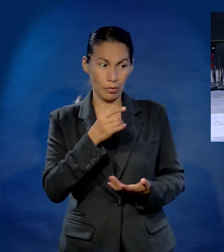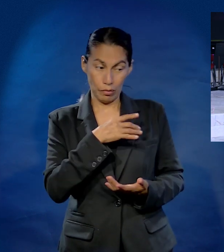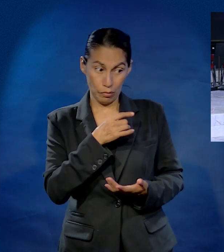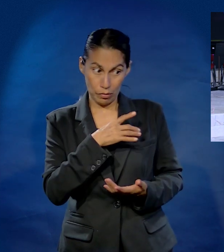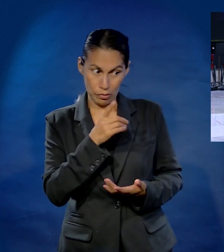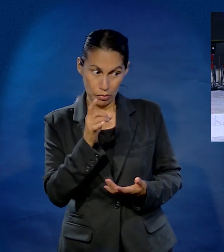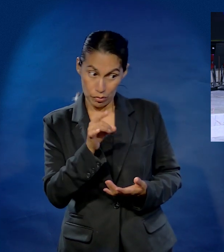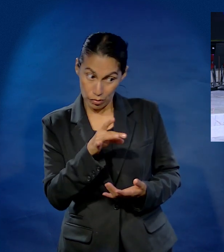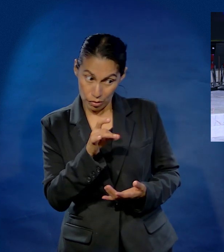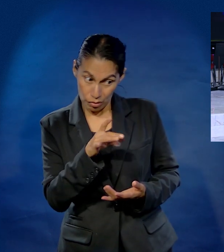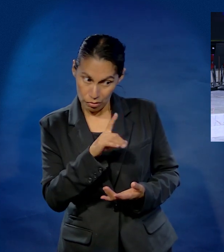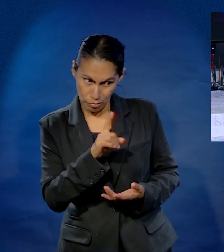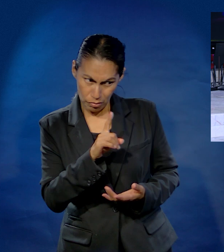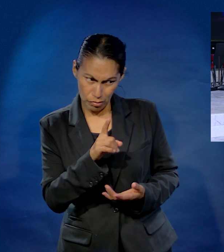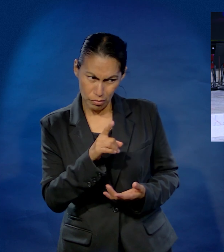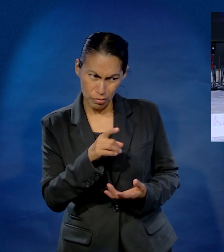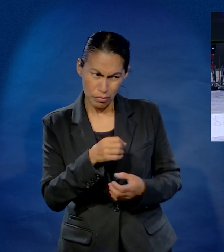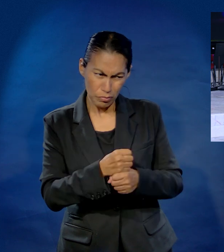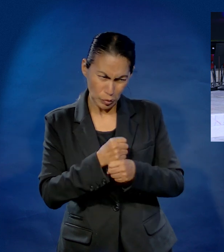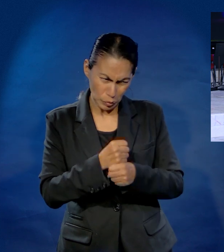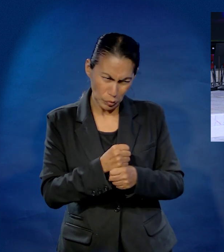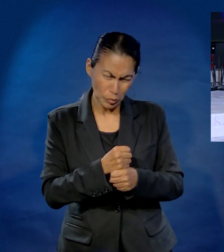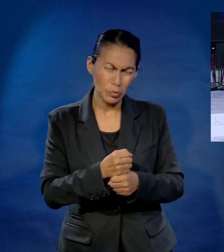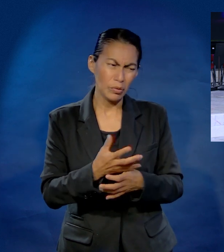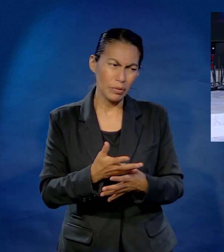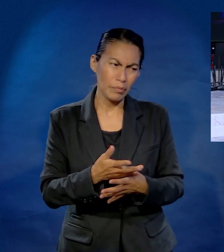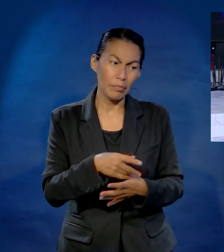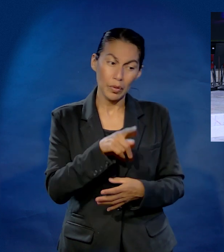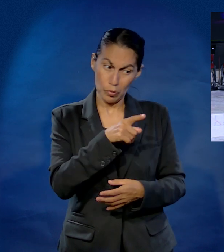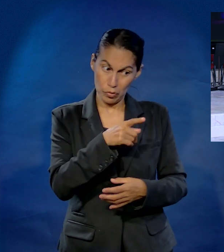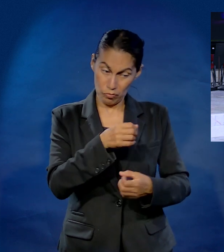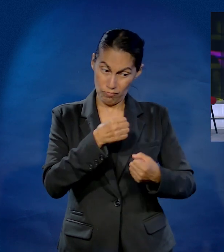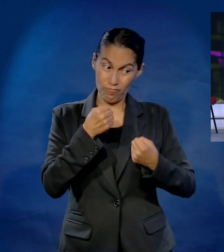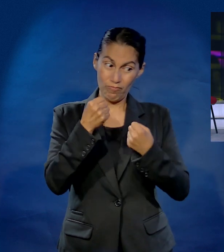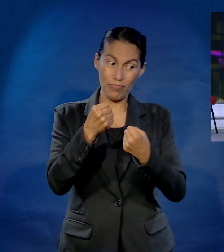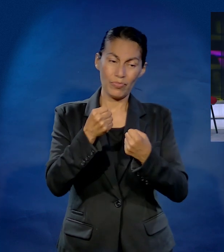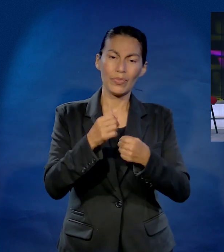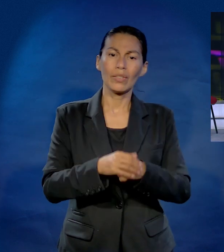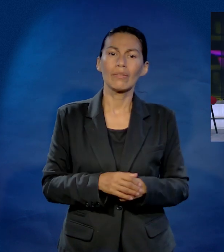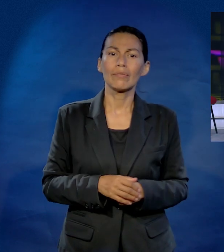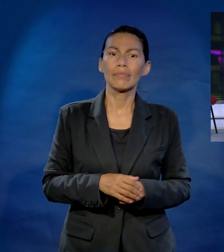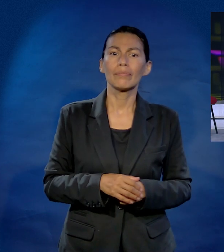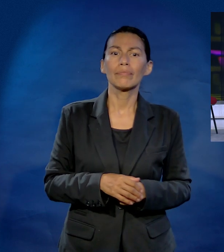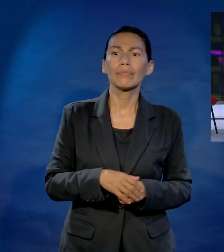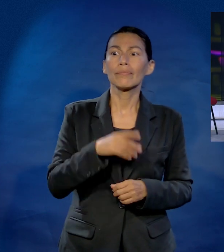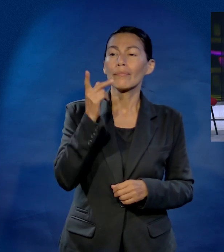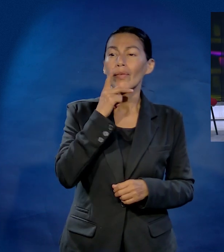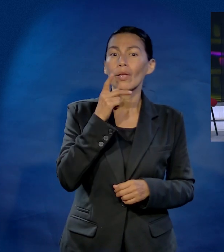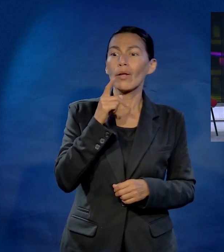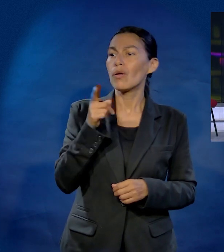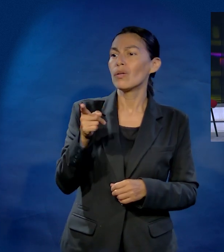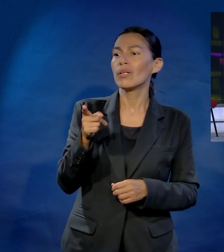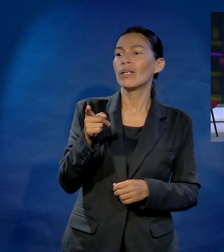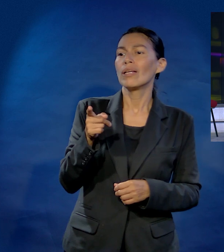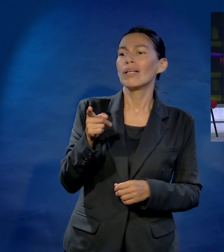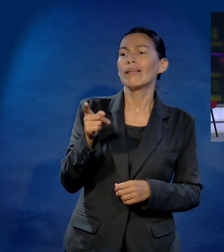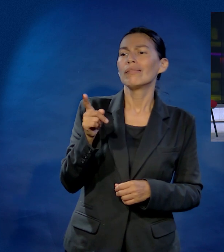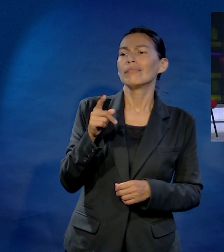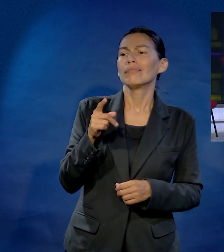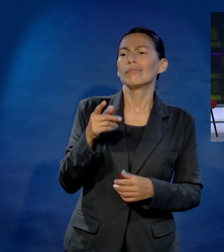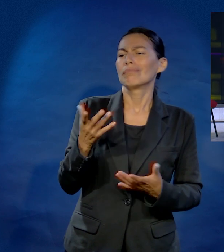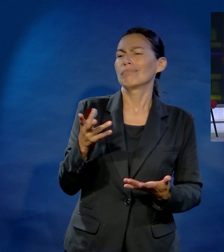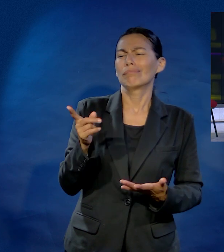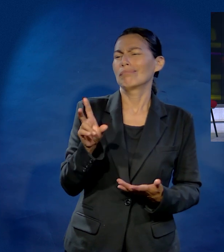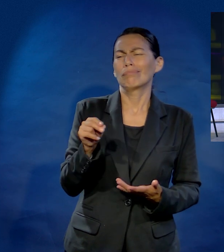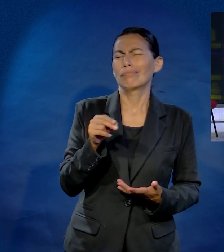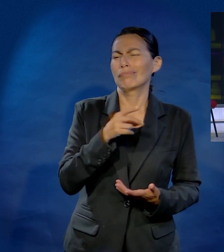Betel, de verdad me asombró. ¿Por qué, pastor? Es que la veo con tanta fuerza. No la he